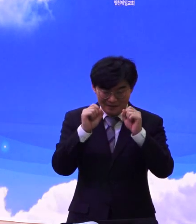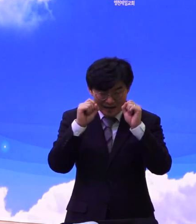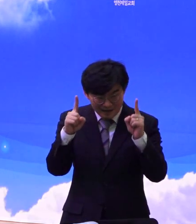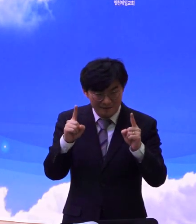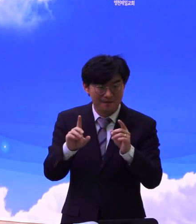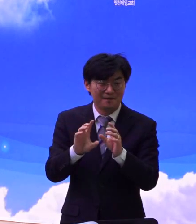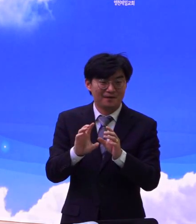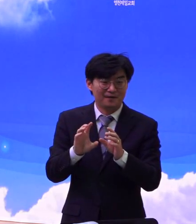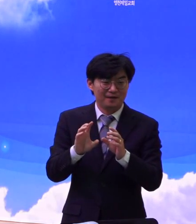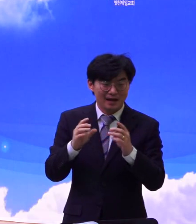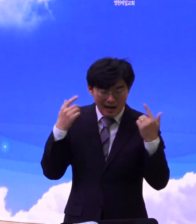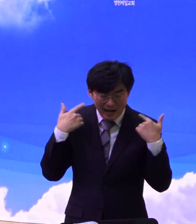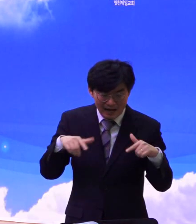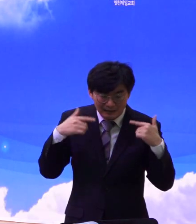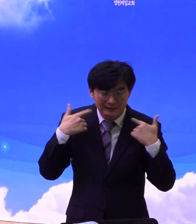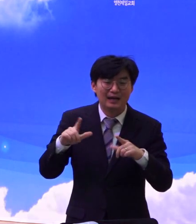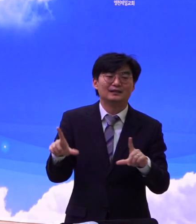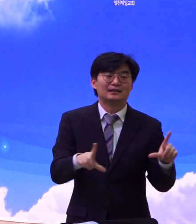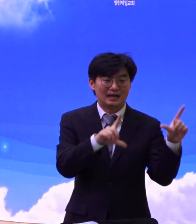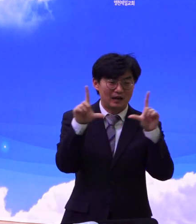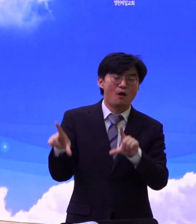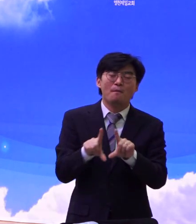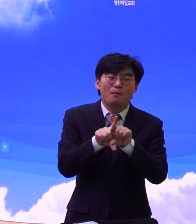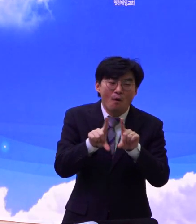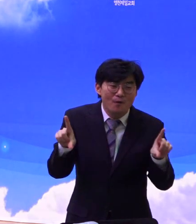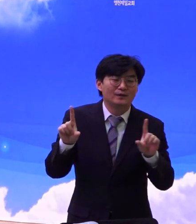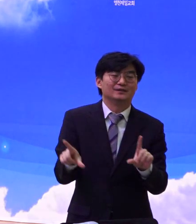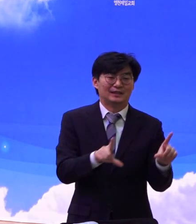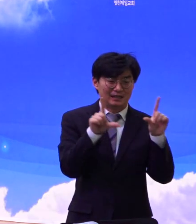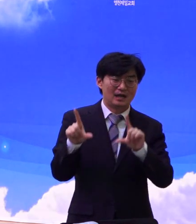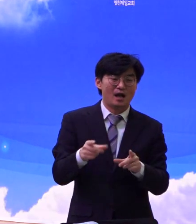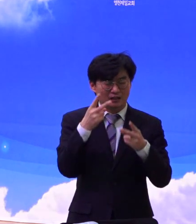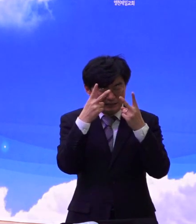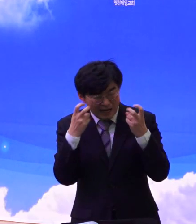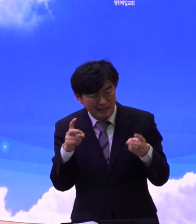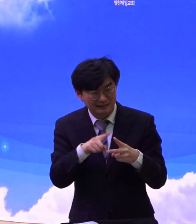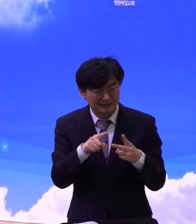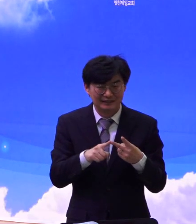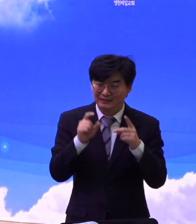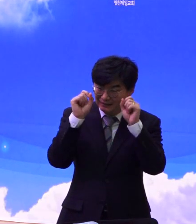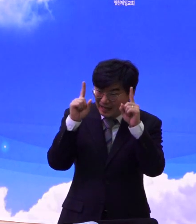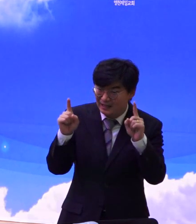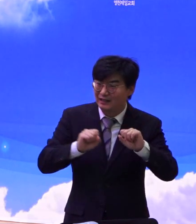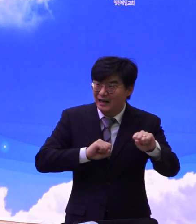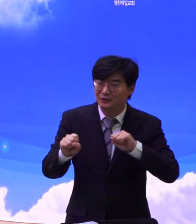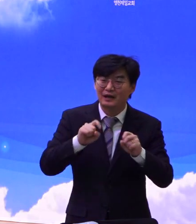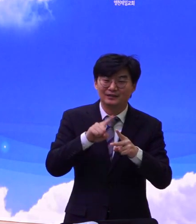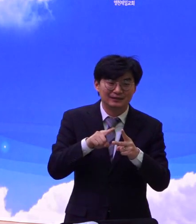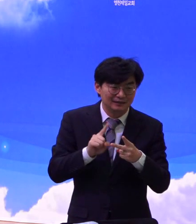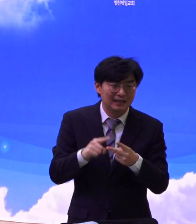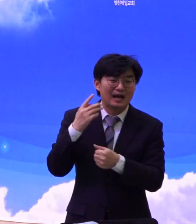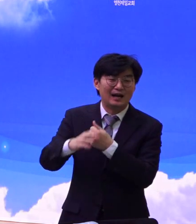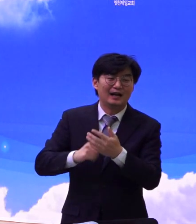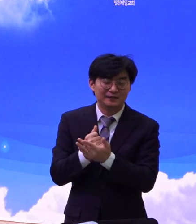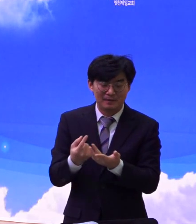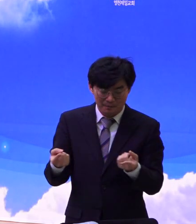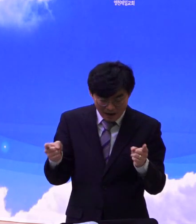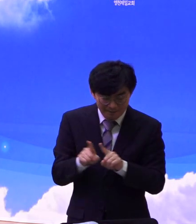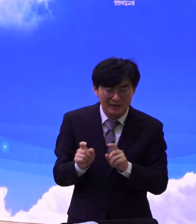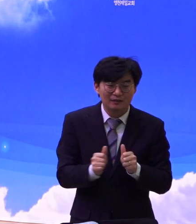깨어나는 것, 그런 일상, 이런 것까지도 하나님이 나를 붙드시고 계시다는 것, 하나님이 그런 일상 속에서 함께 하신다고 하는